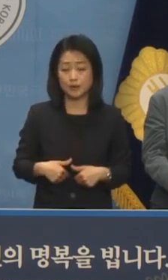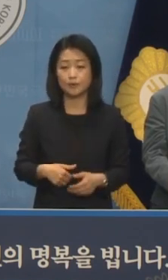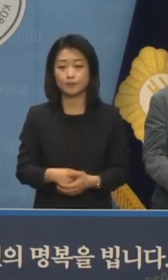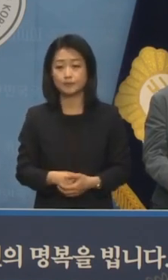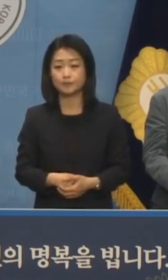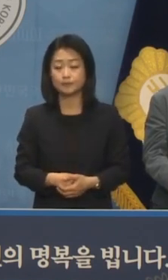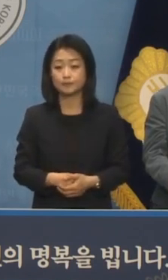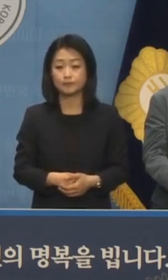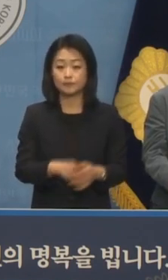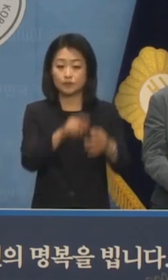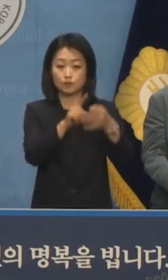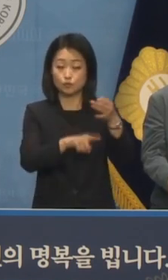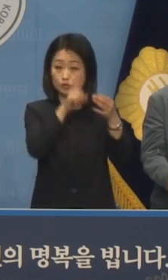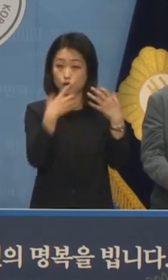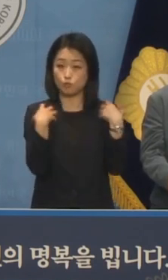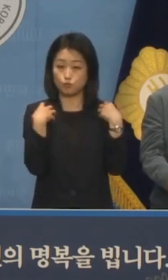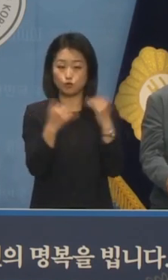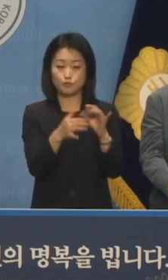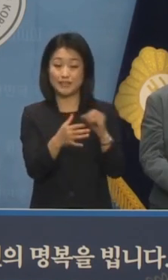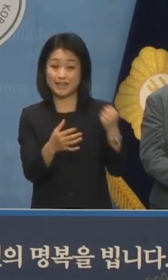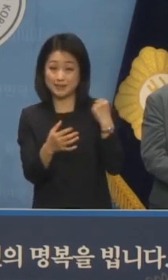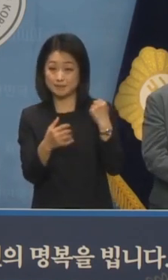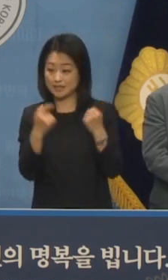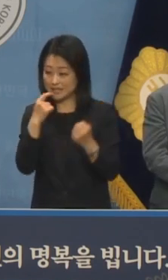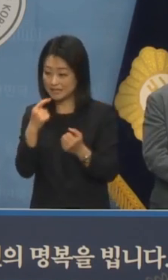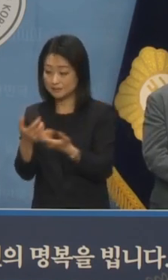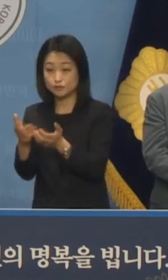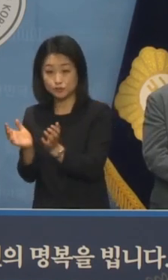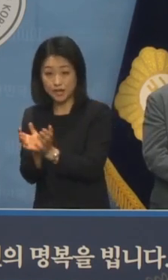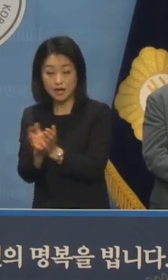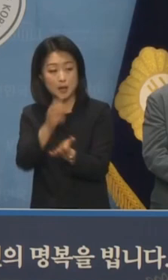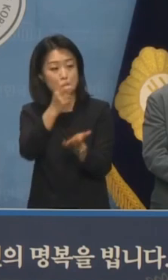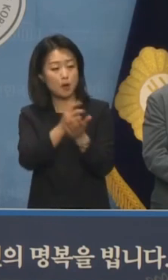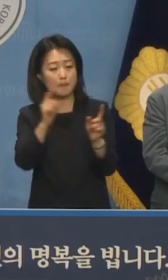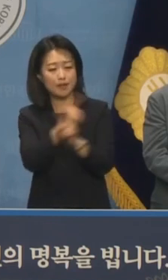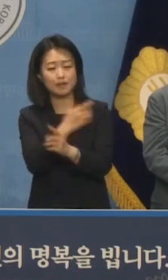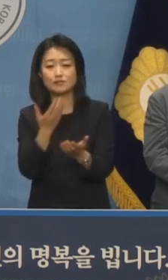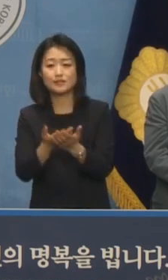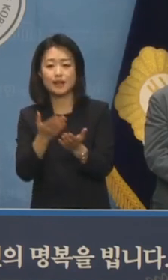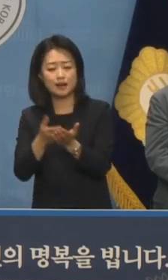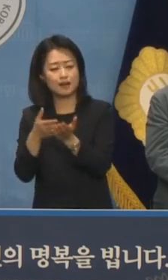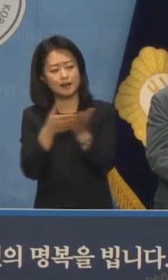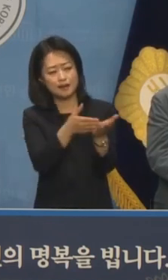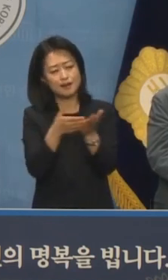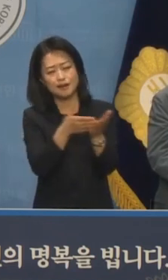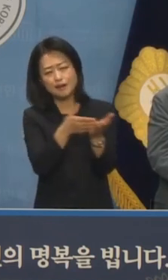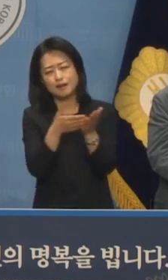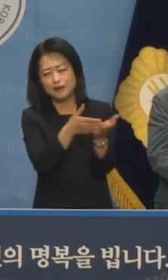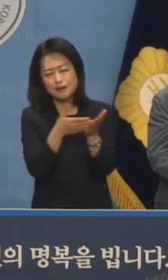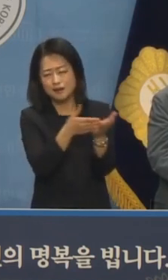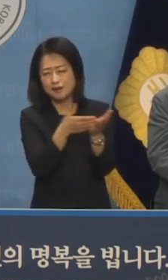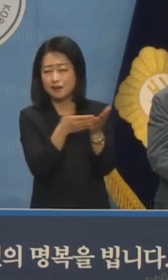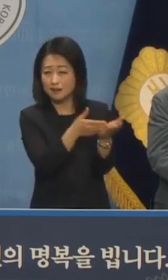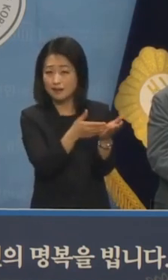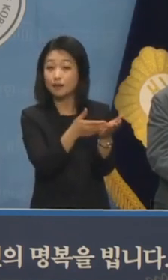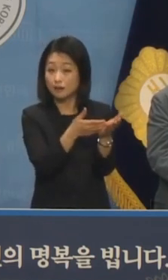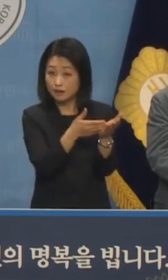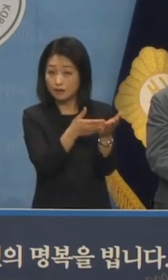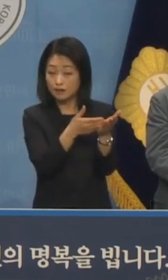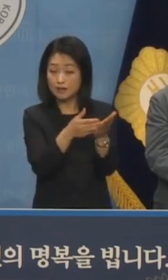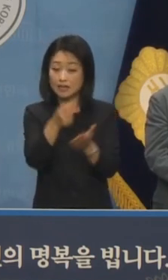윤석열 정부와 국민의힘에게 더불어민주당은 지속적으로 법 개정을 위한 논의를 시작하자고 촉구해왔고